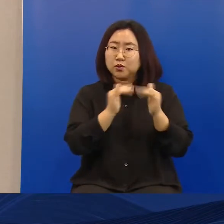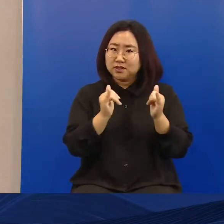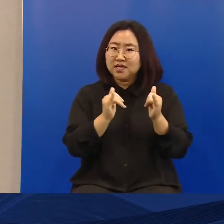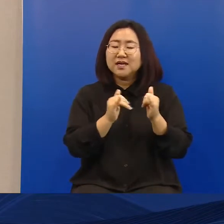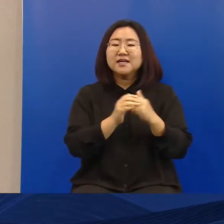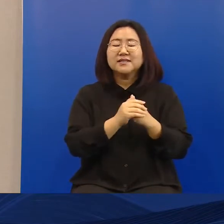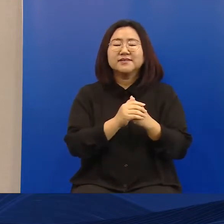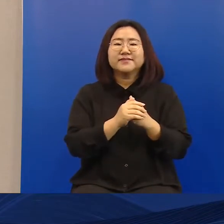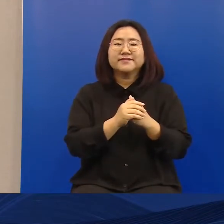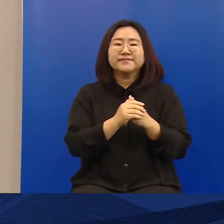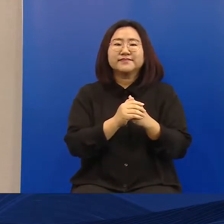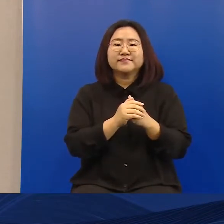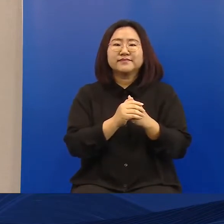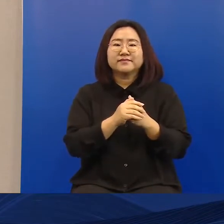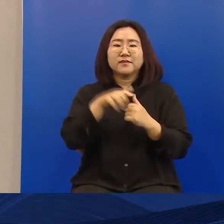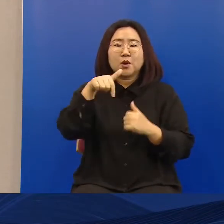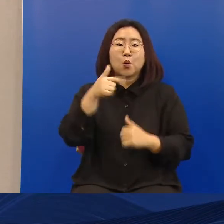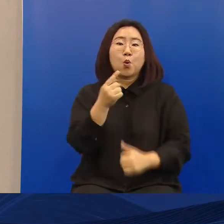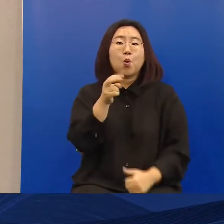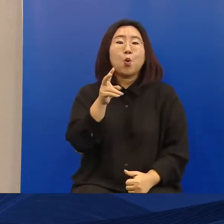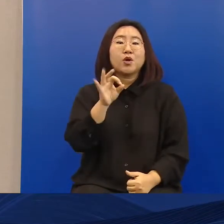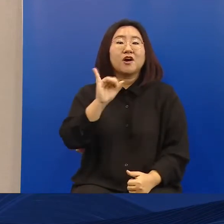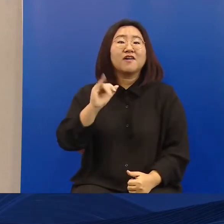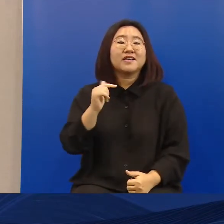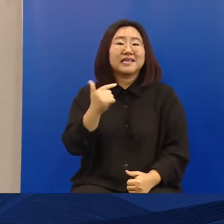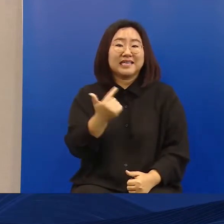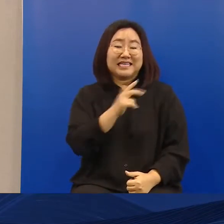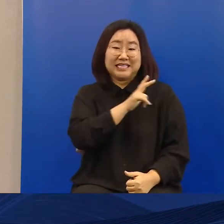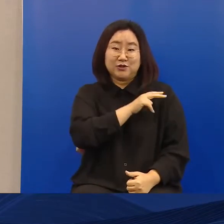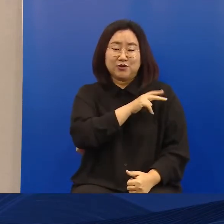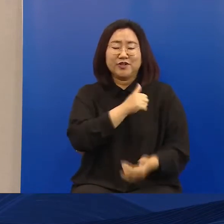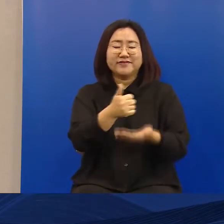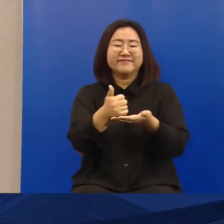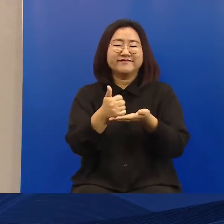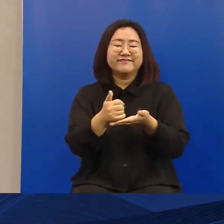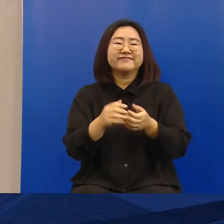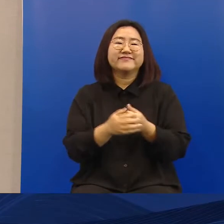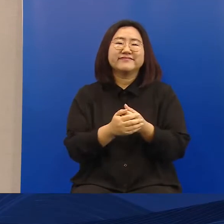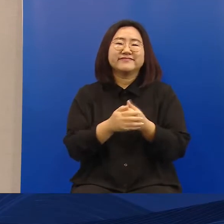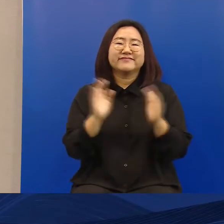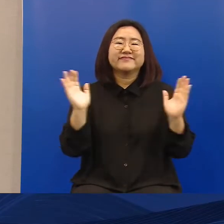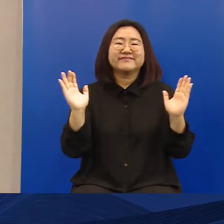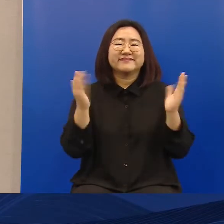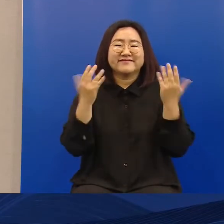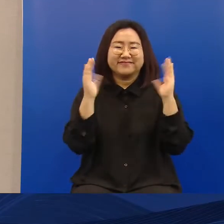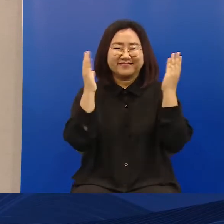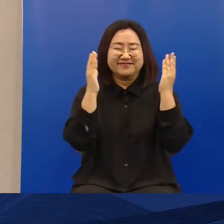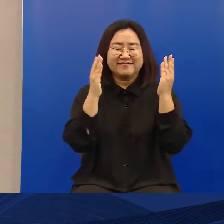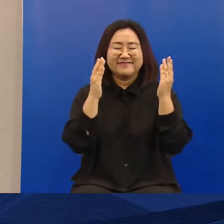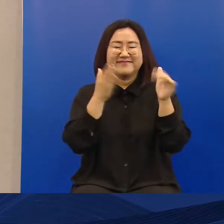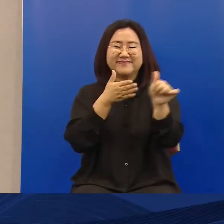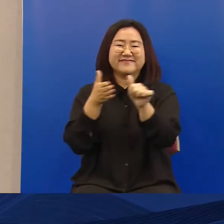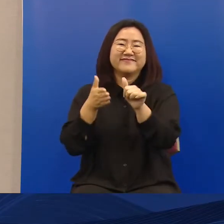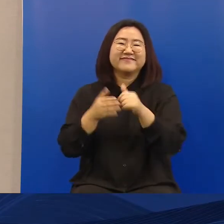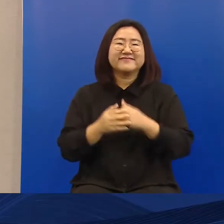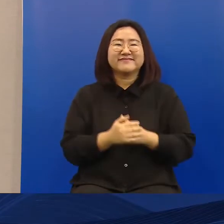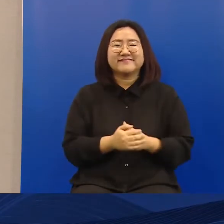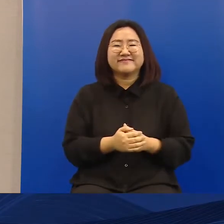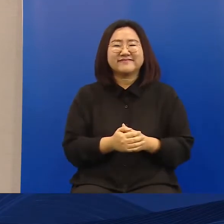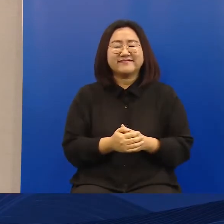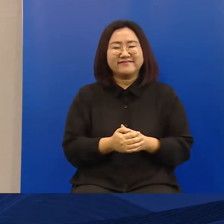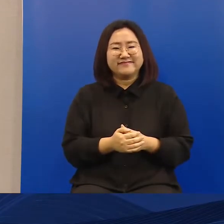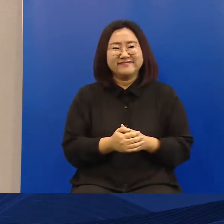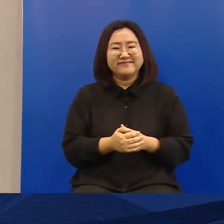장을 열어주실 우리 고영인 의원님을 모시겠습니다. 다시 한번 뜨거운 박수로 맞이하겠습니다.